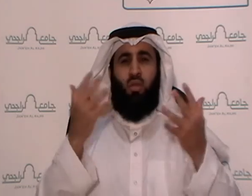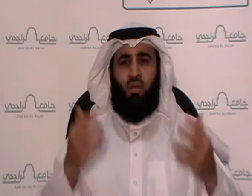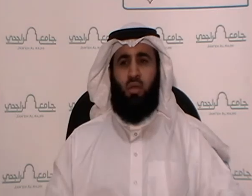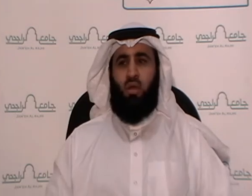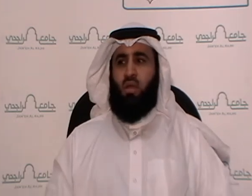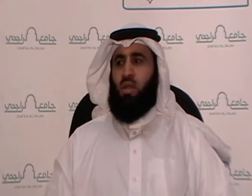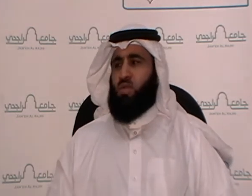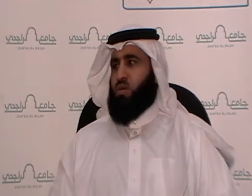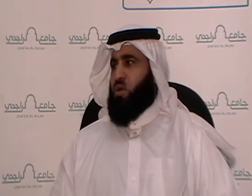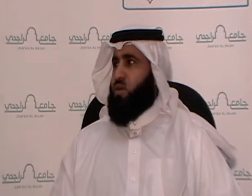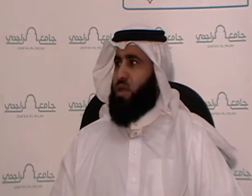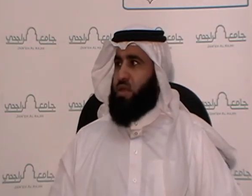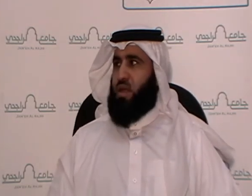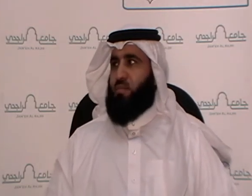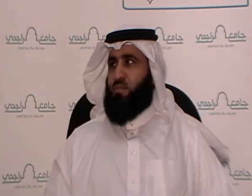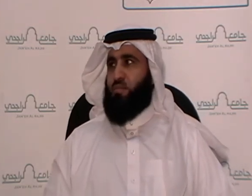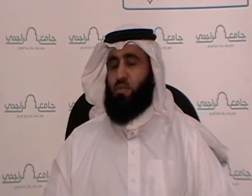كثيرا إلى يوم الدين.